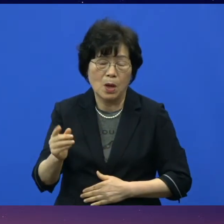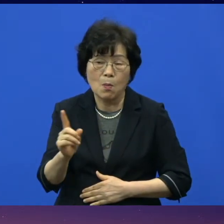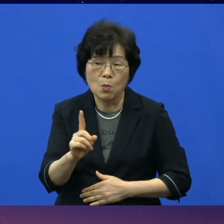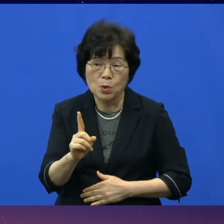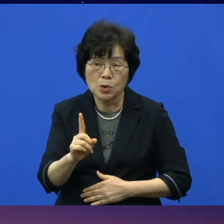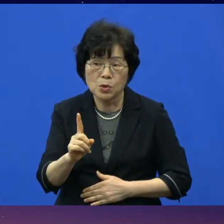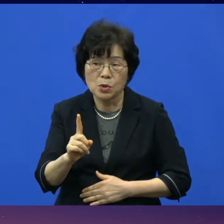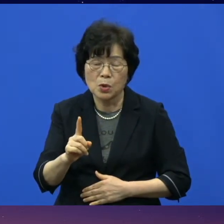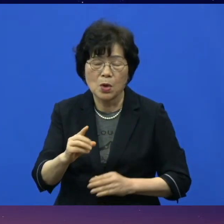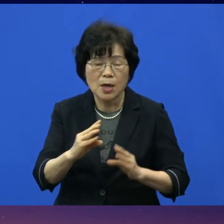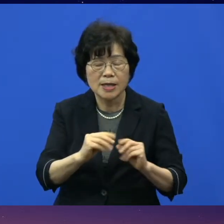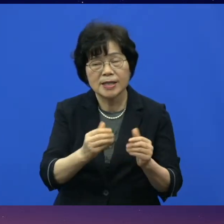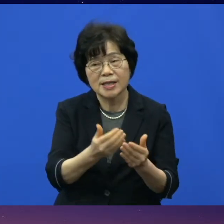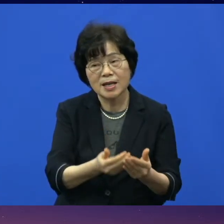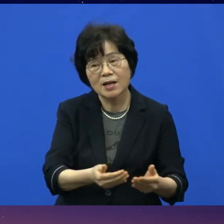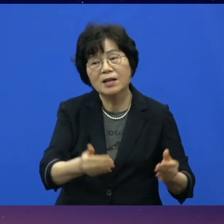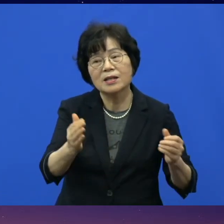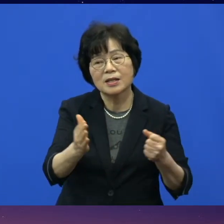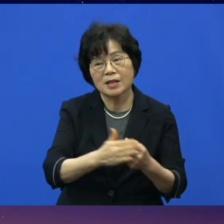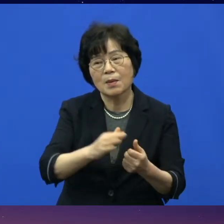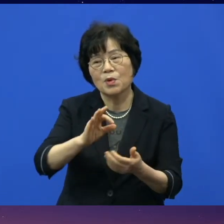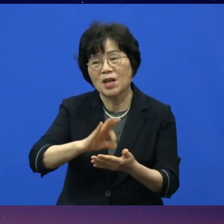무엇으로요? 질그릇으로.